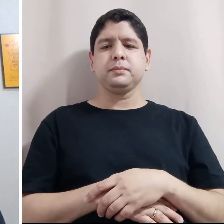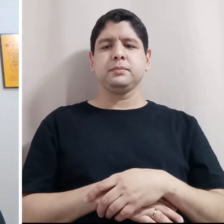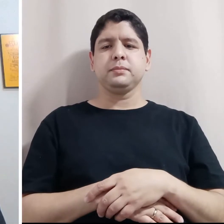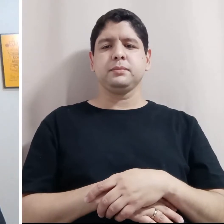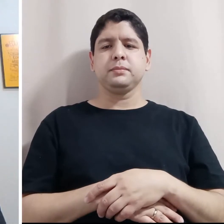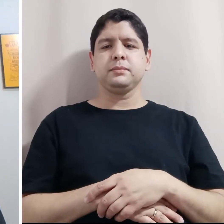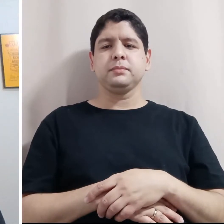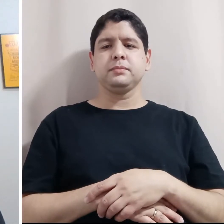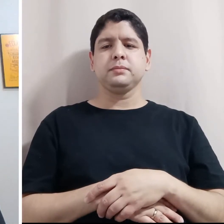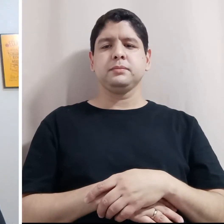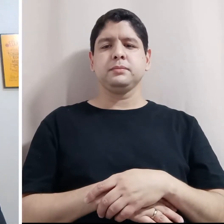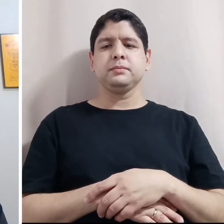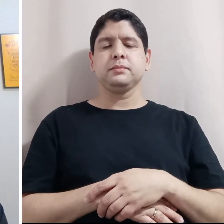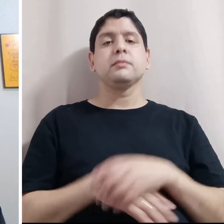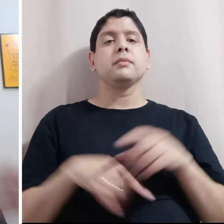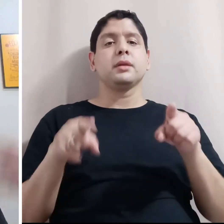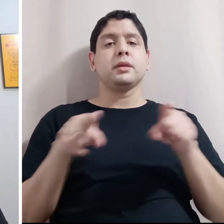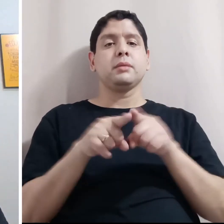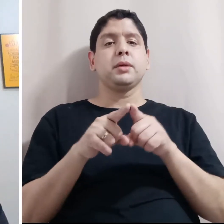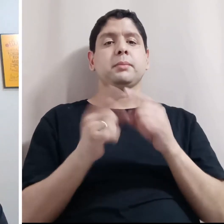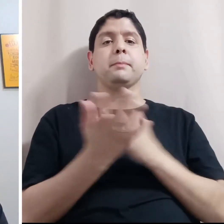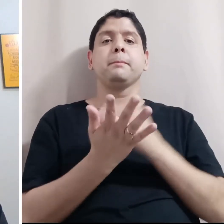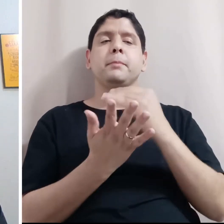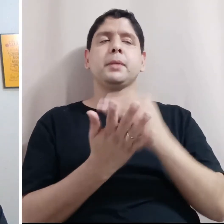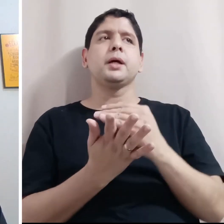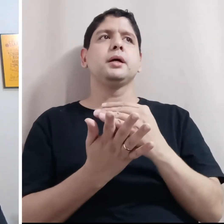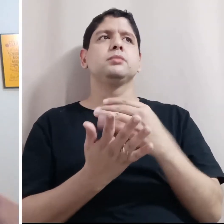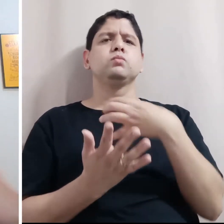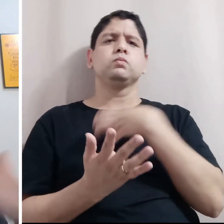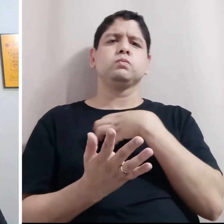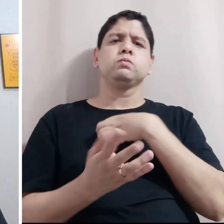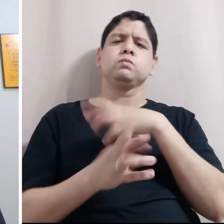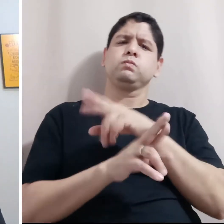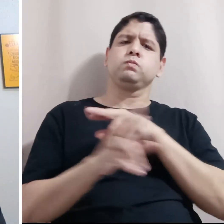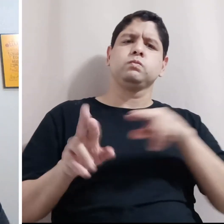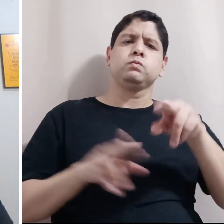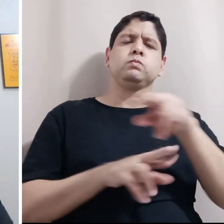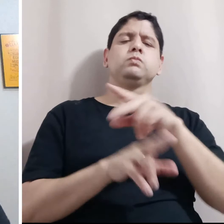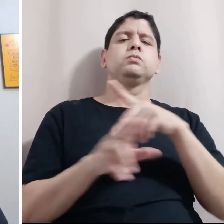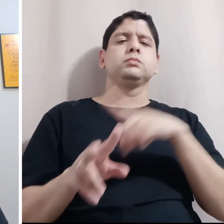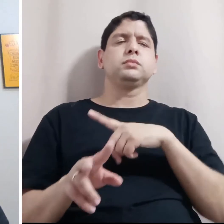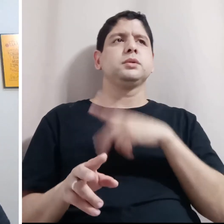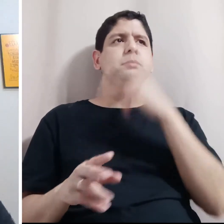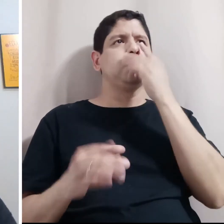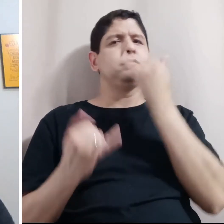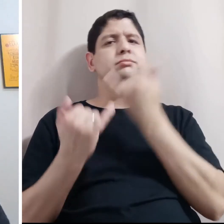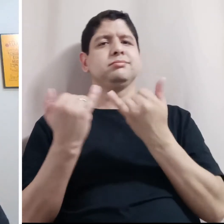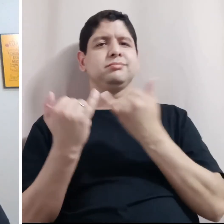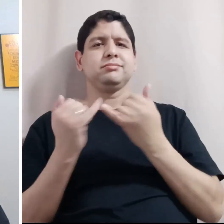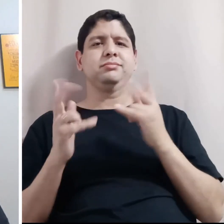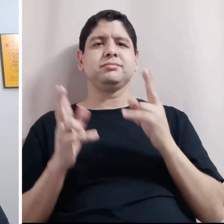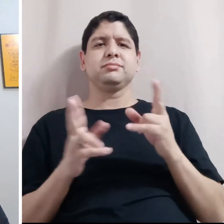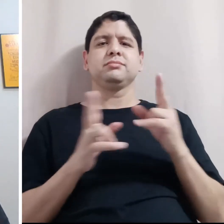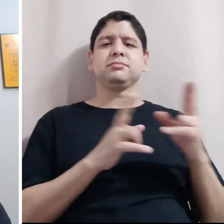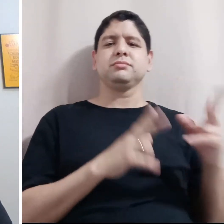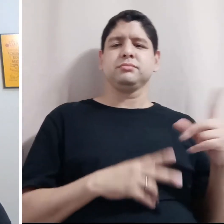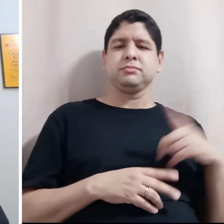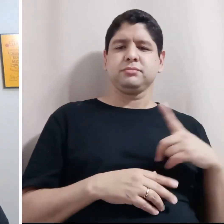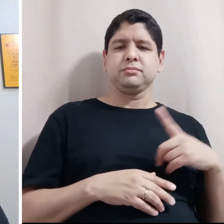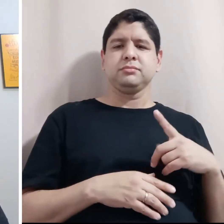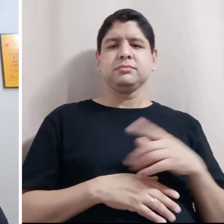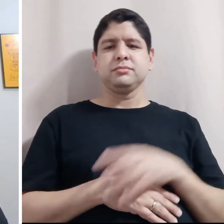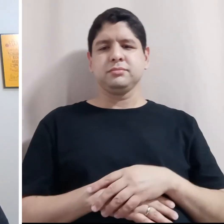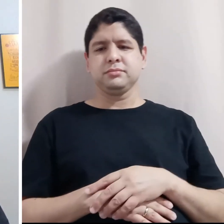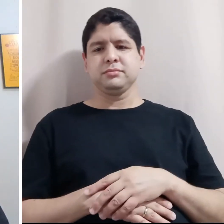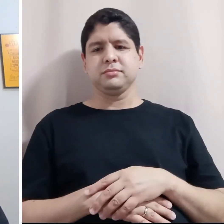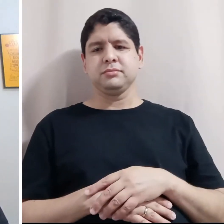grandes cidades dos astecas, nós também vamos ter os templos, né, com todas aquelas características muito parecidas, né, como